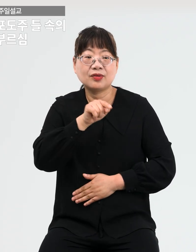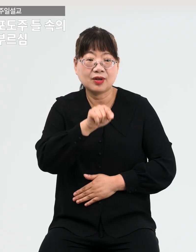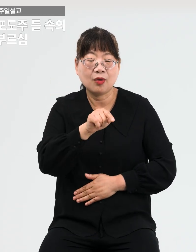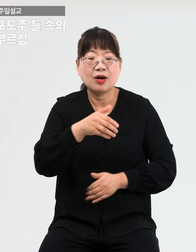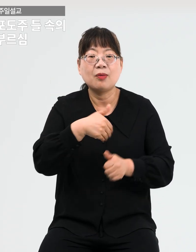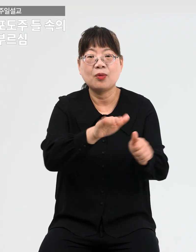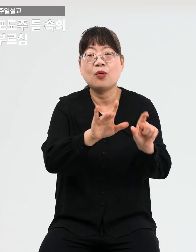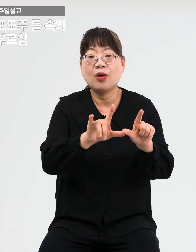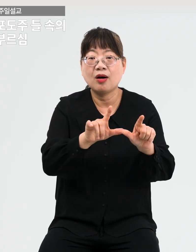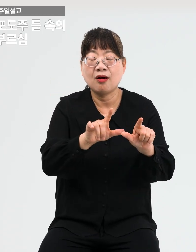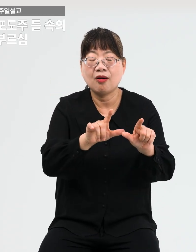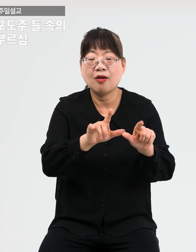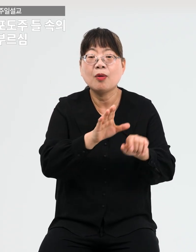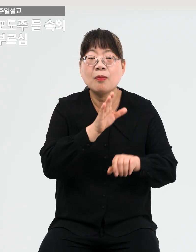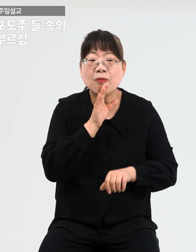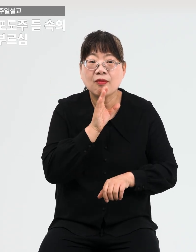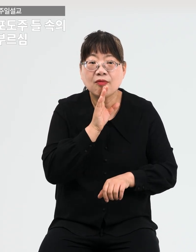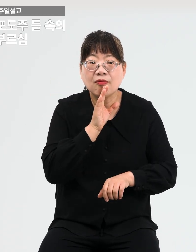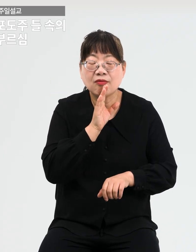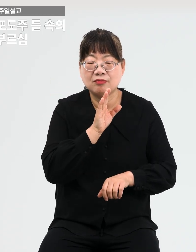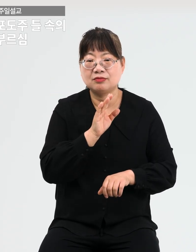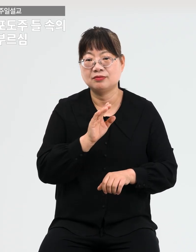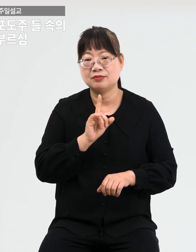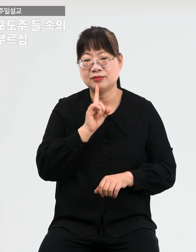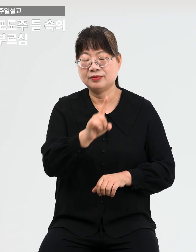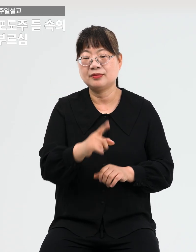보낸 것이 아니냐 하시니라.